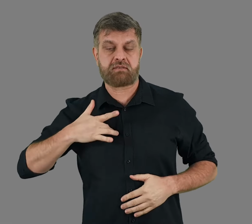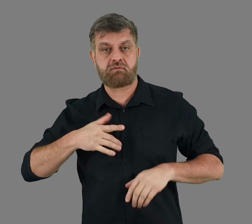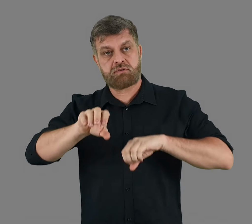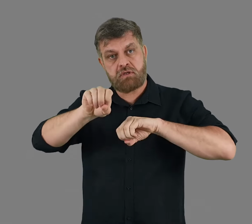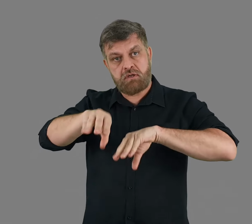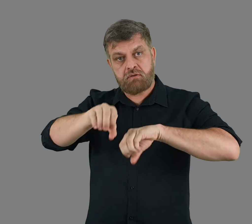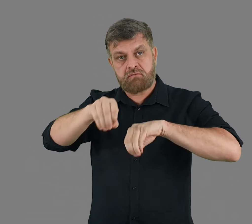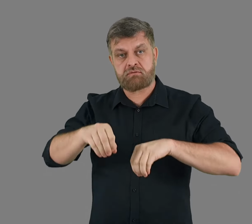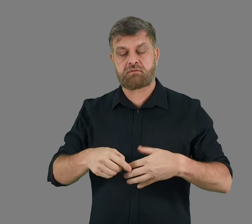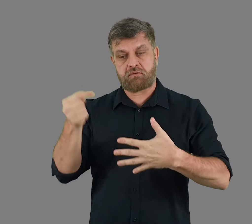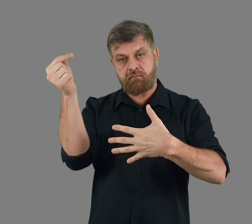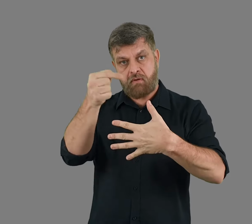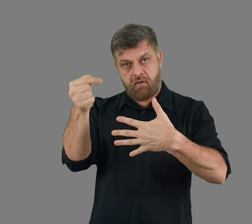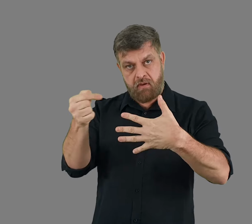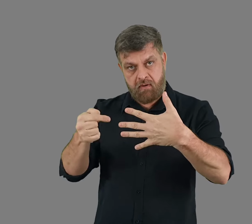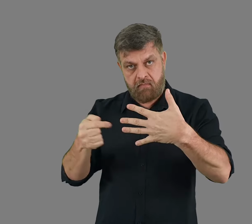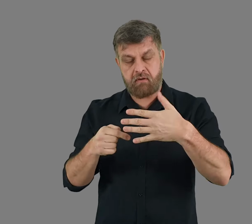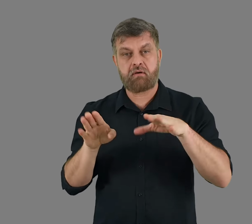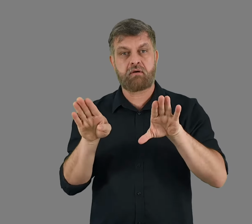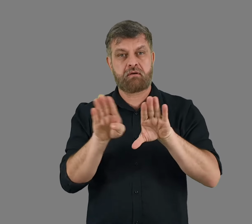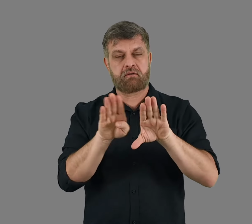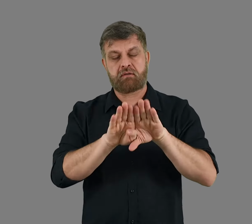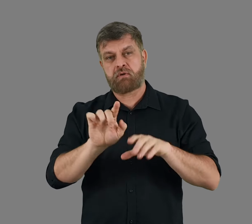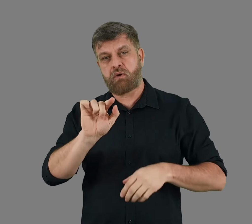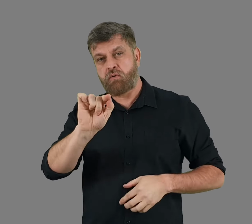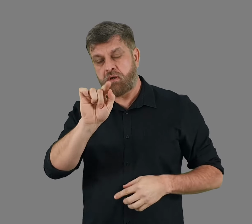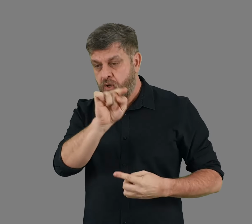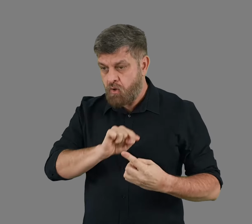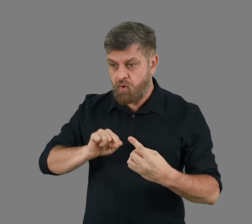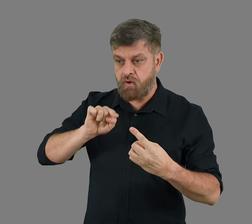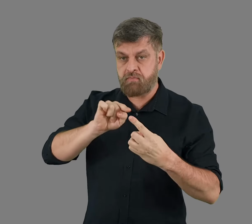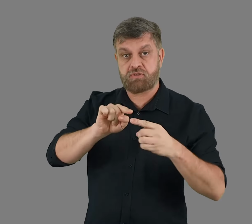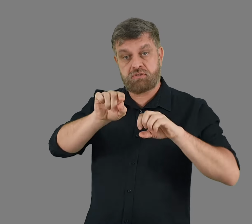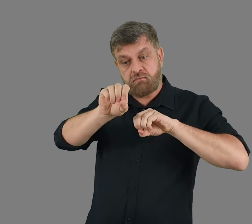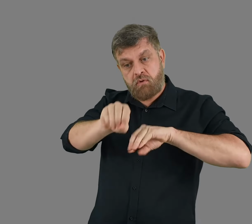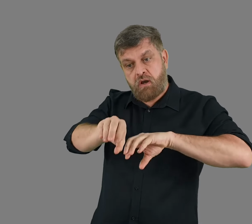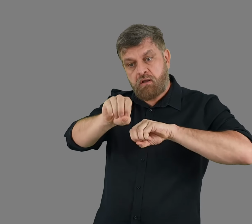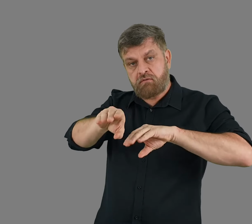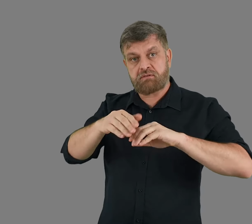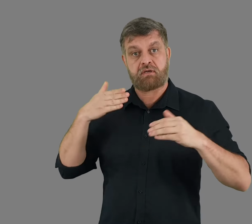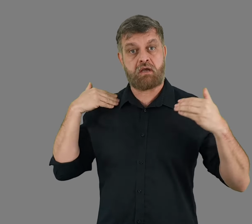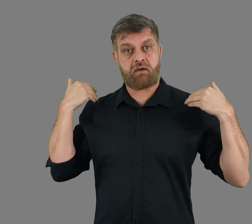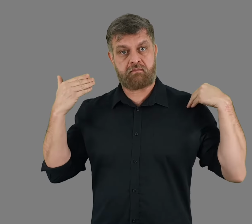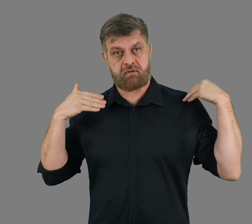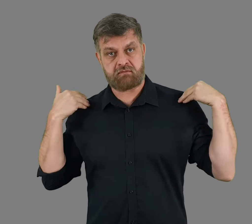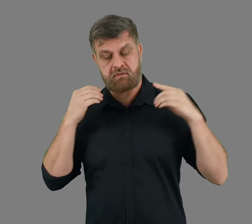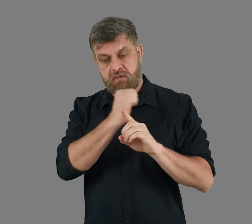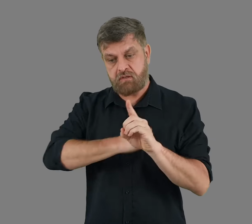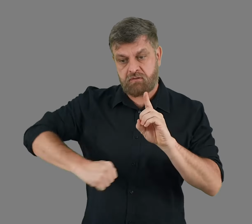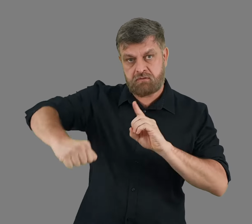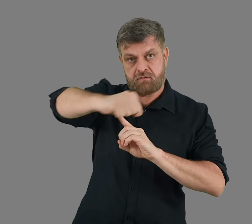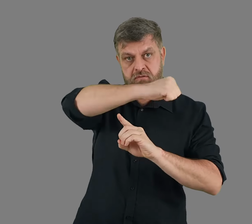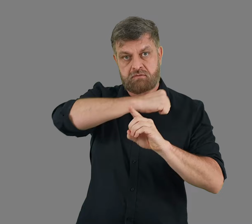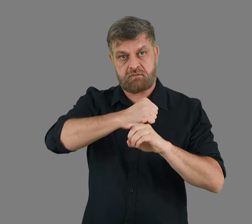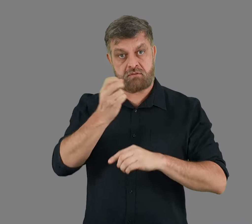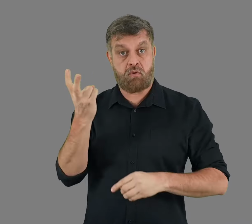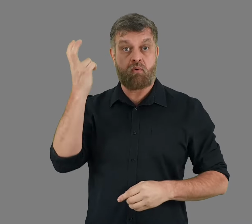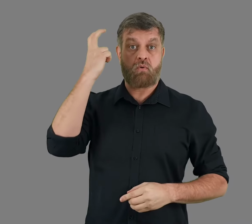e afins, bem como finalidade educacional, recreativa, social, cultural e